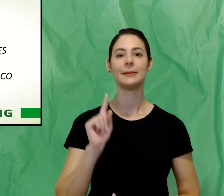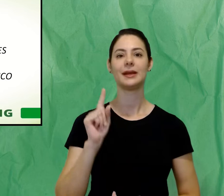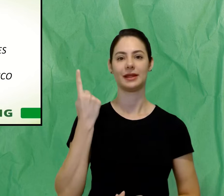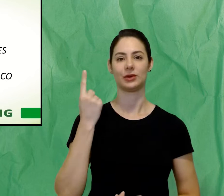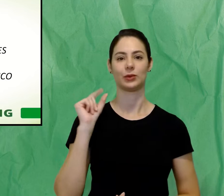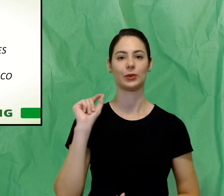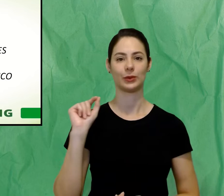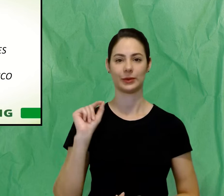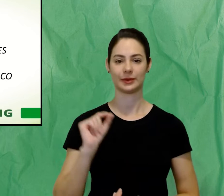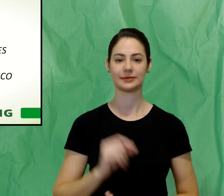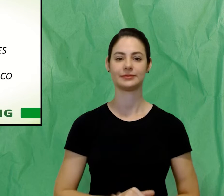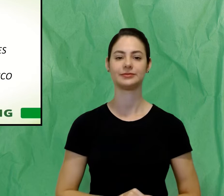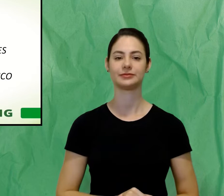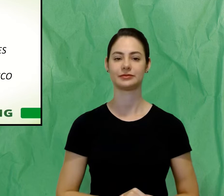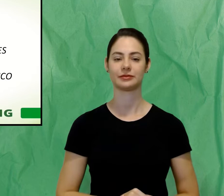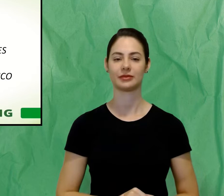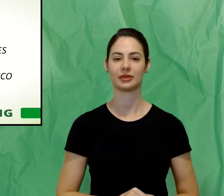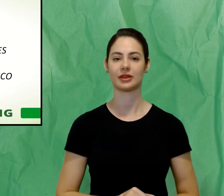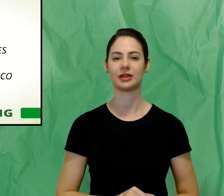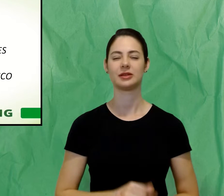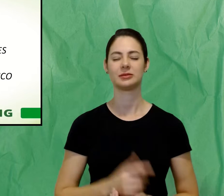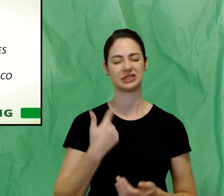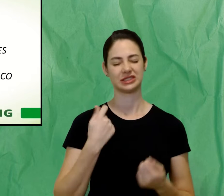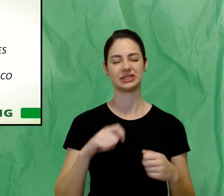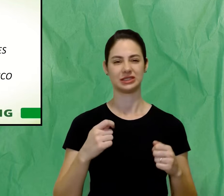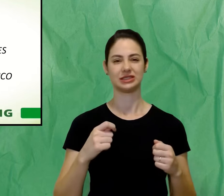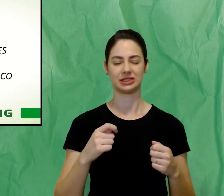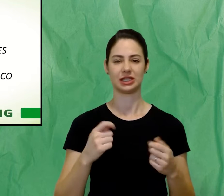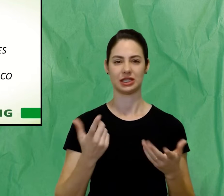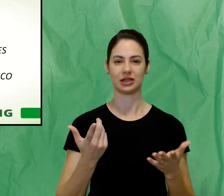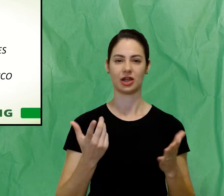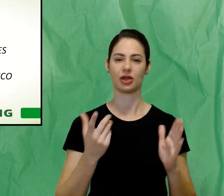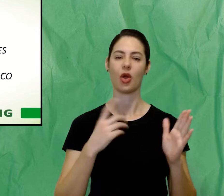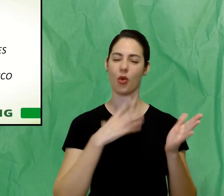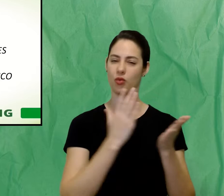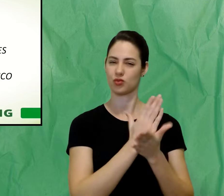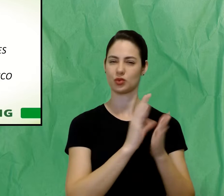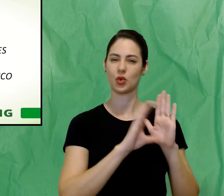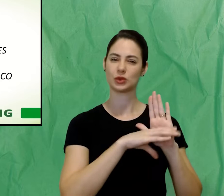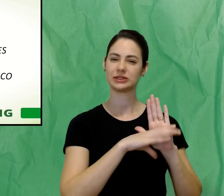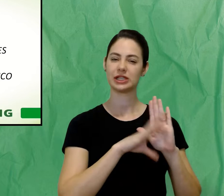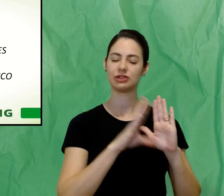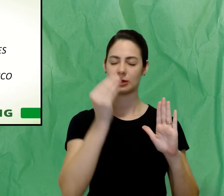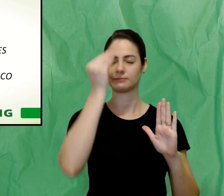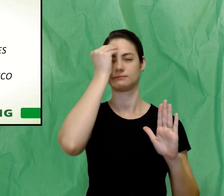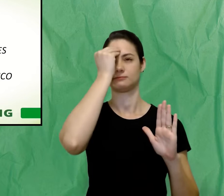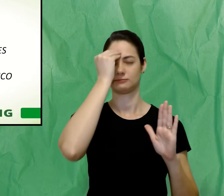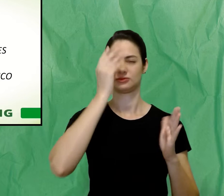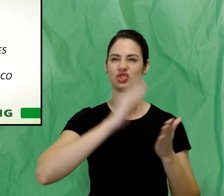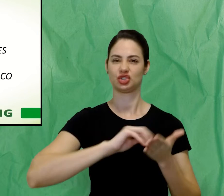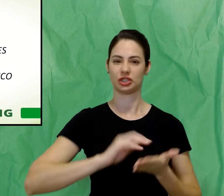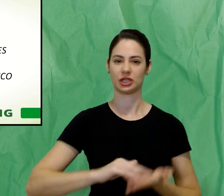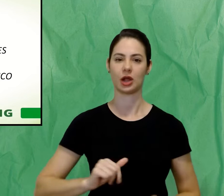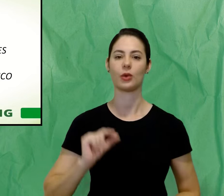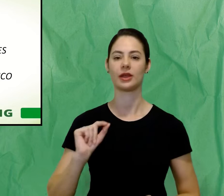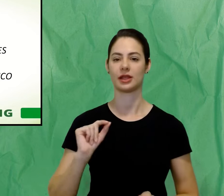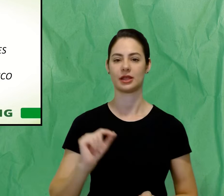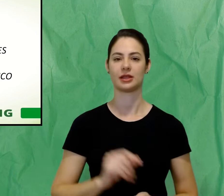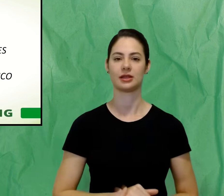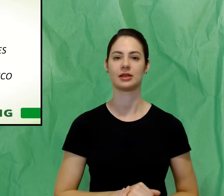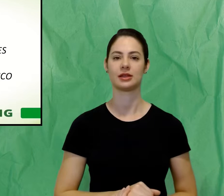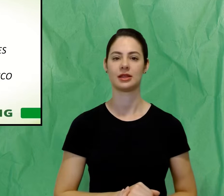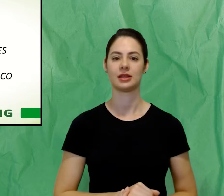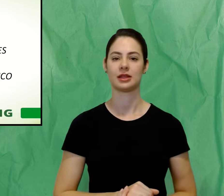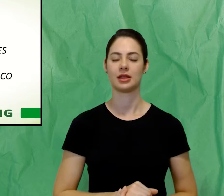Primeiro, nós devemos tirar alguns conceitos aí pré-concebidos que nós temos de que